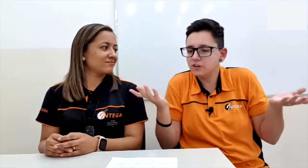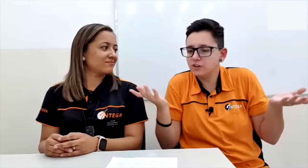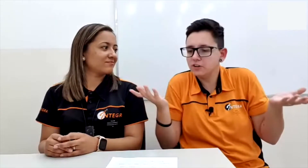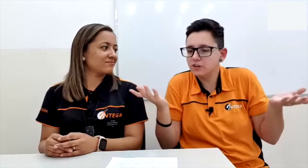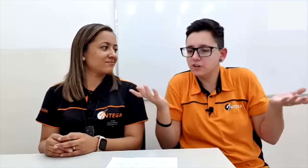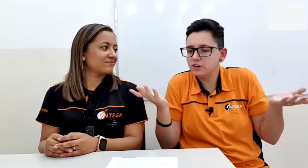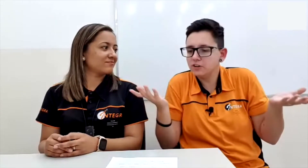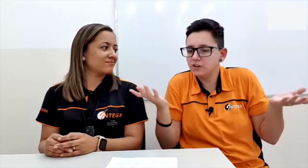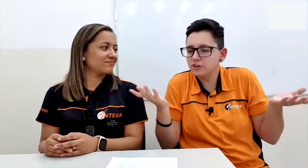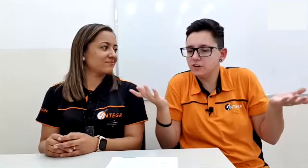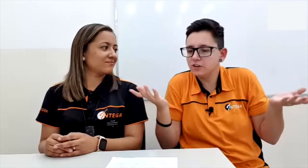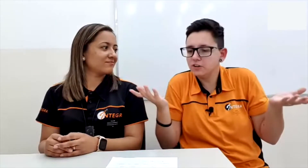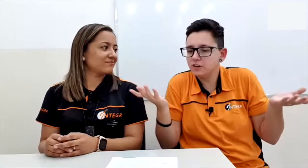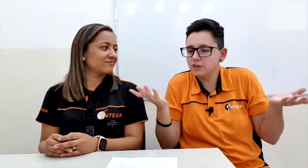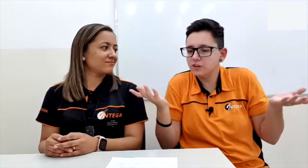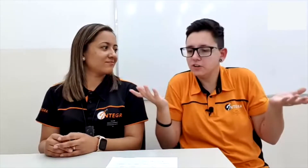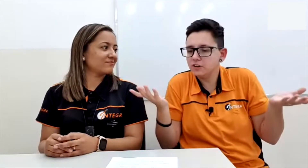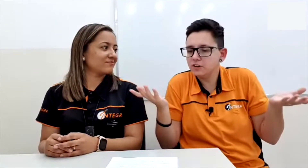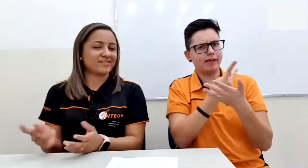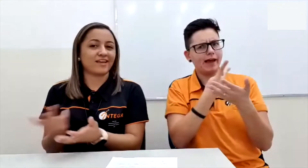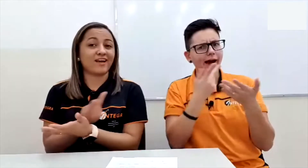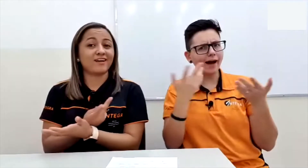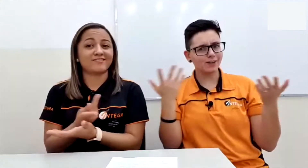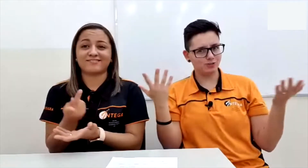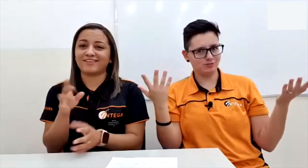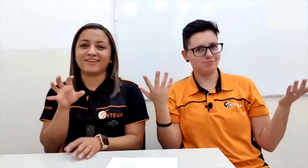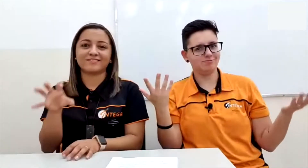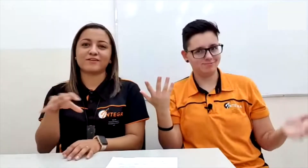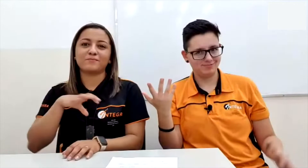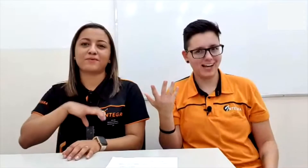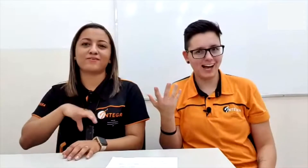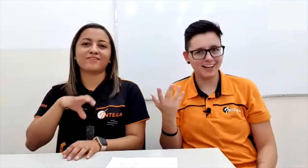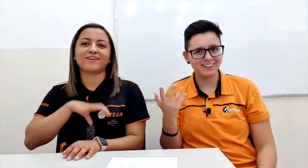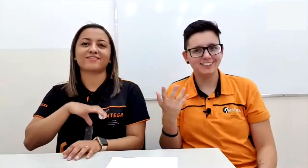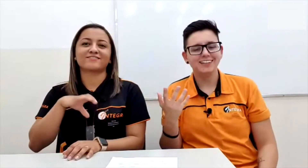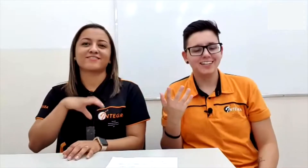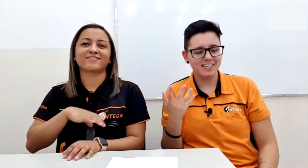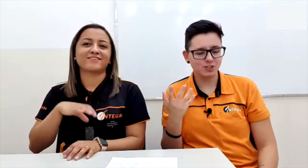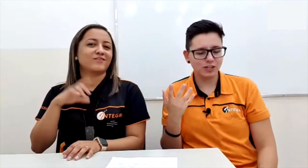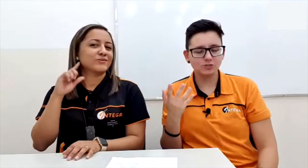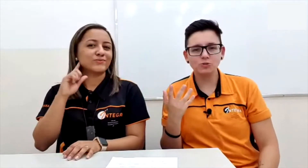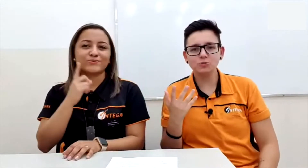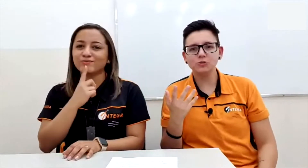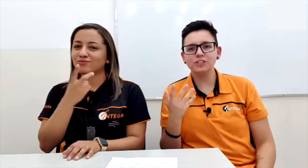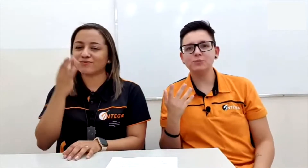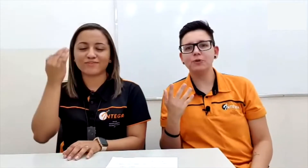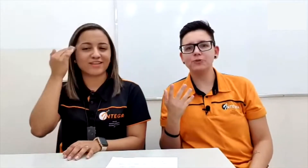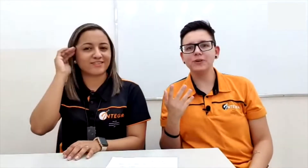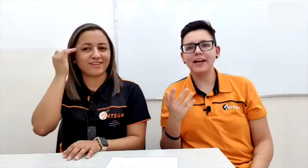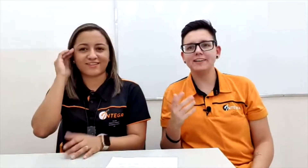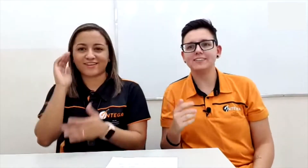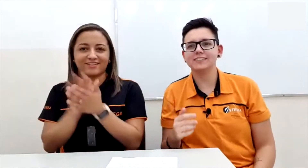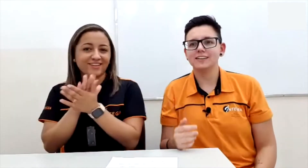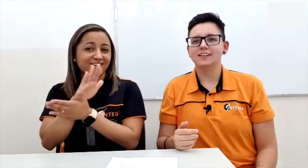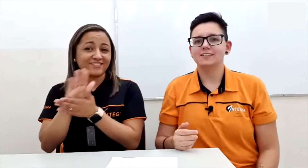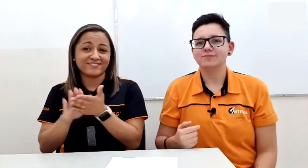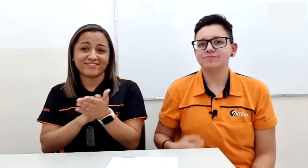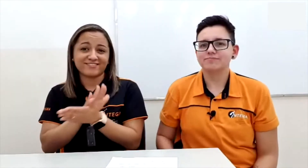vai soletrar por você. Tá errado, tá? Isso é estrutura de português. Essa é a forma